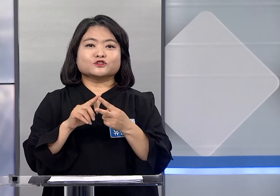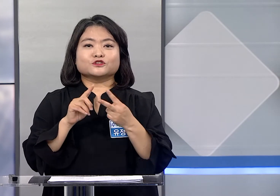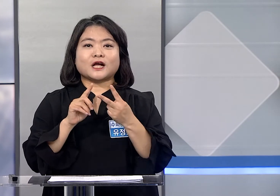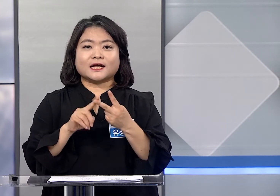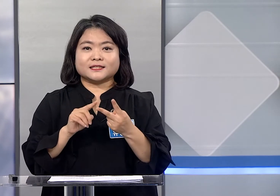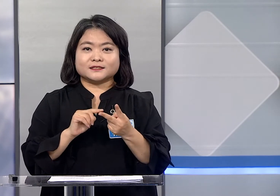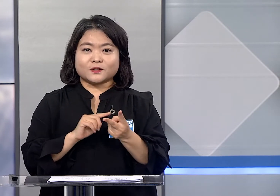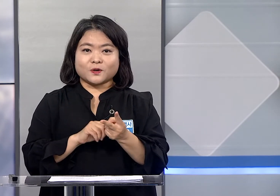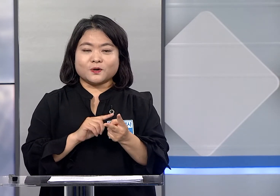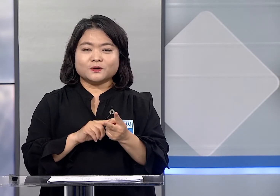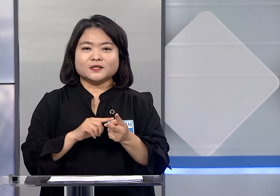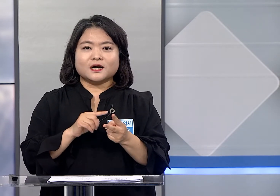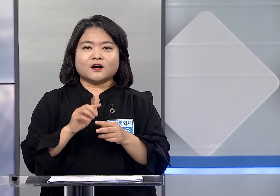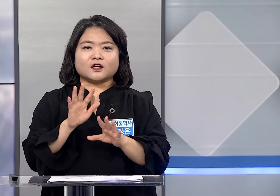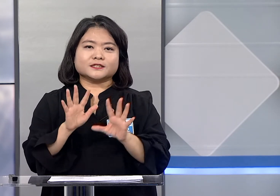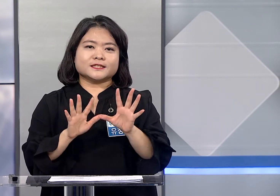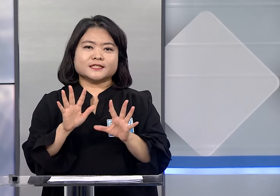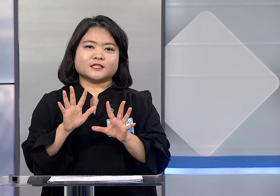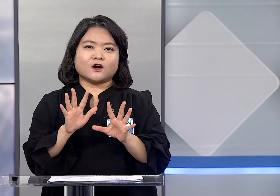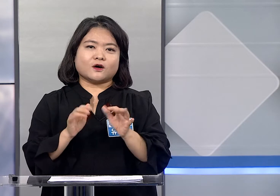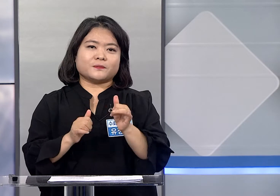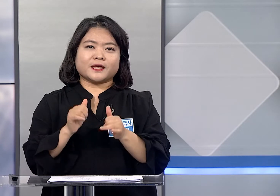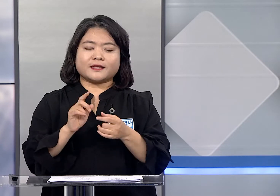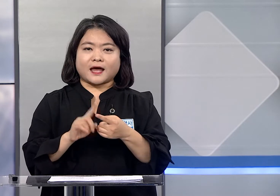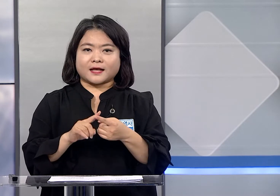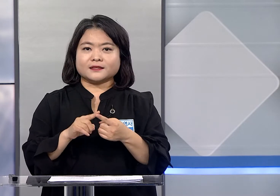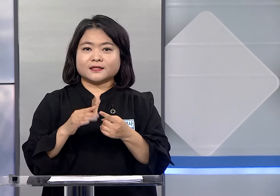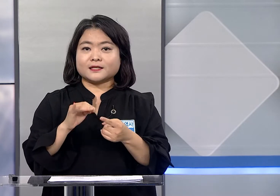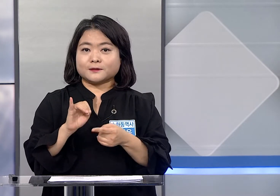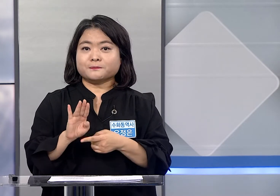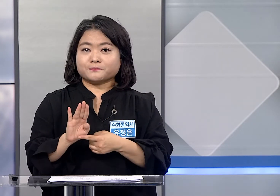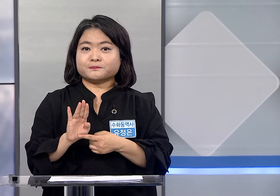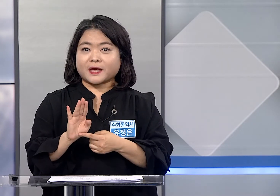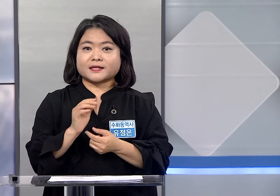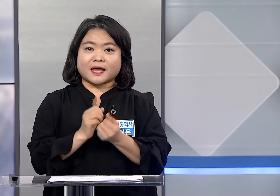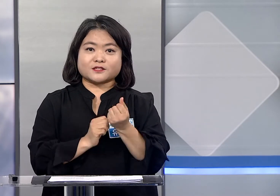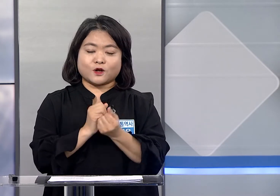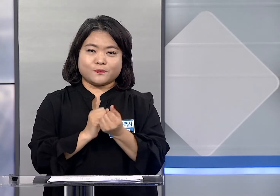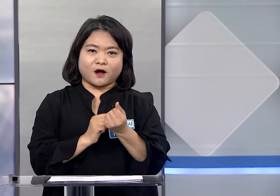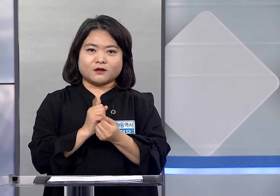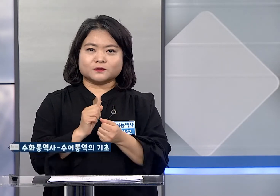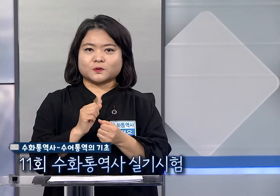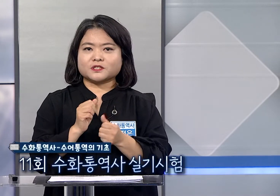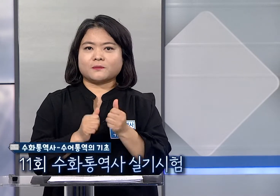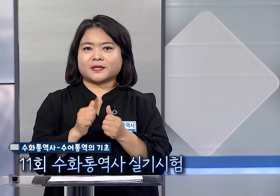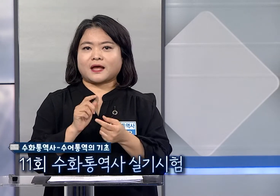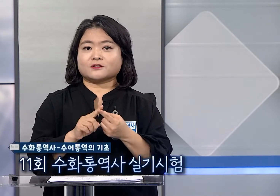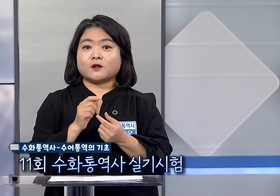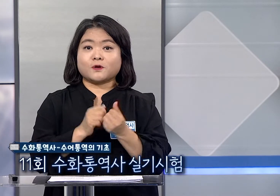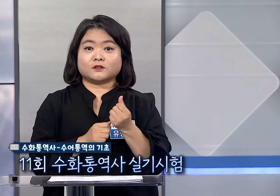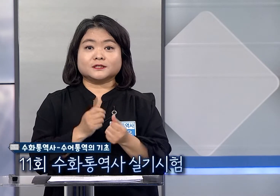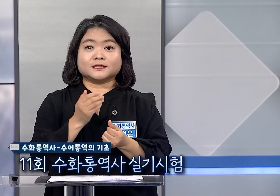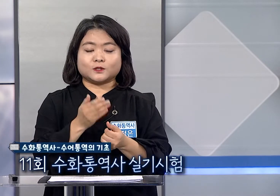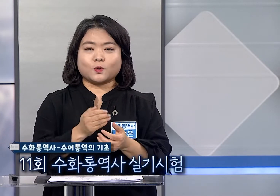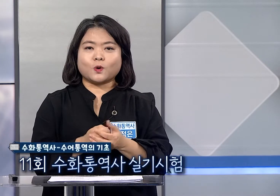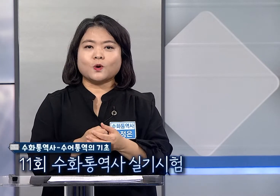두 강의는요, 실기시험에 대한 팁에 대한 설명, 또 시험에 대한 설명을 드리고,